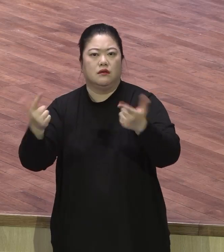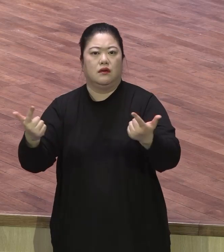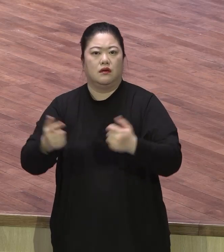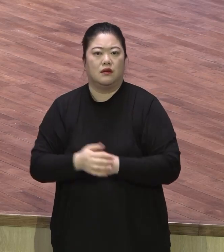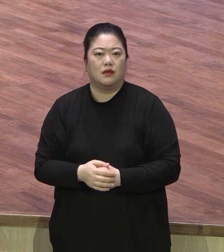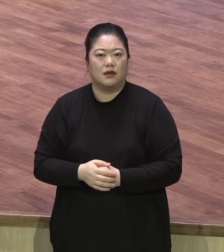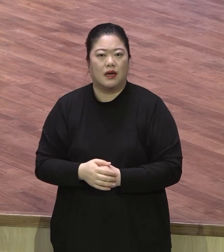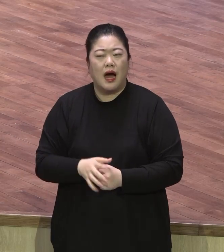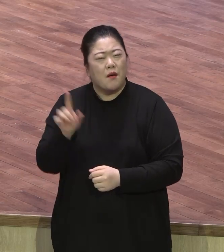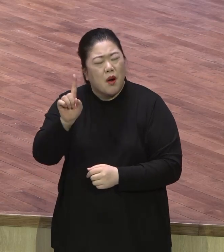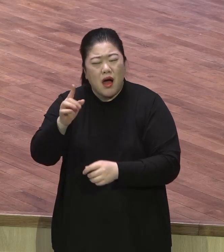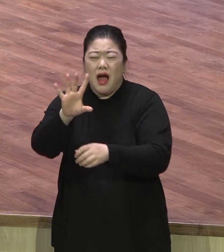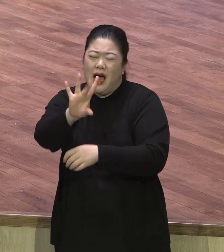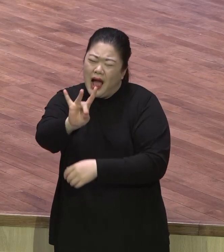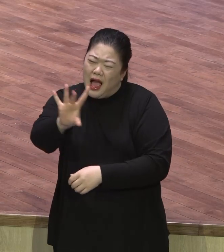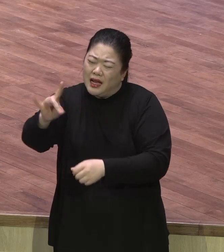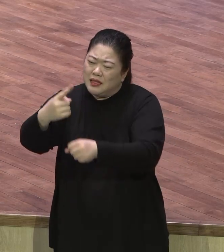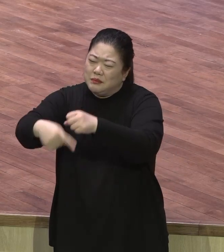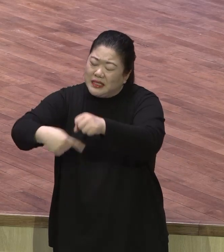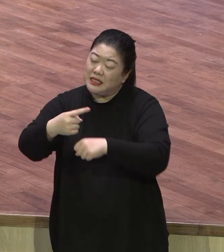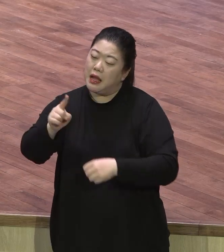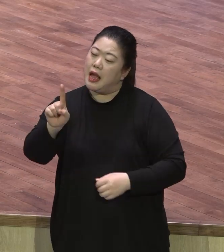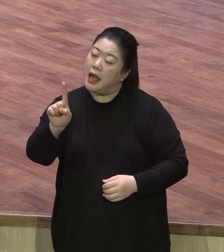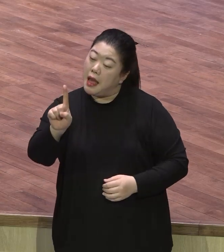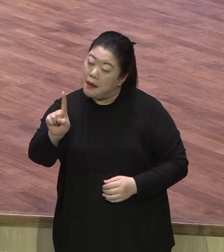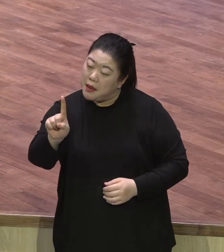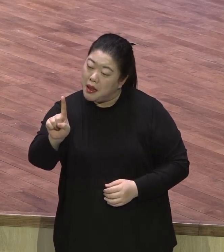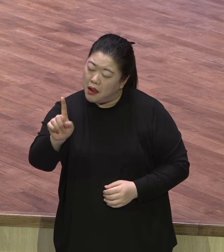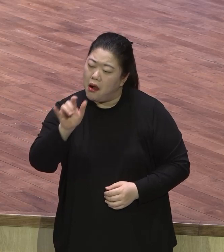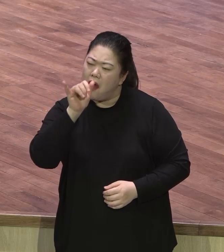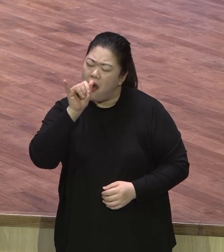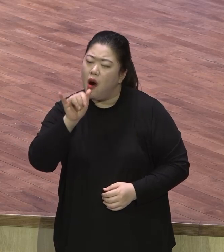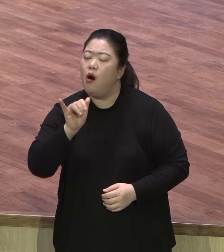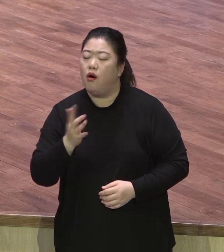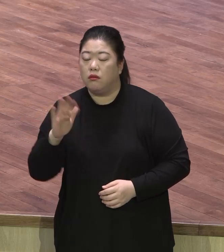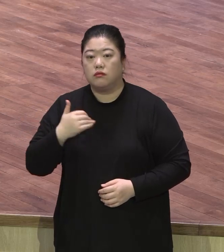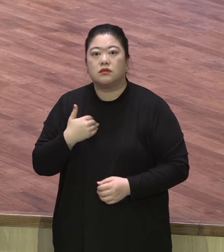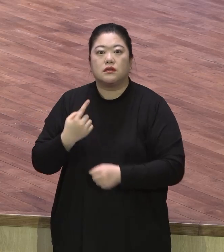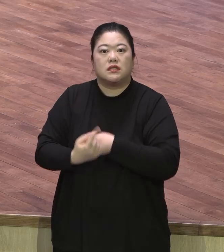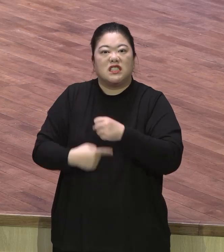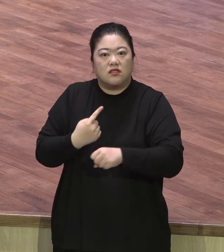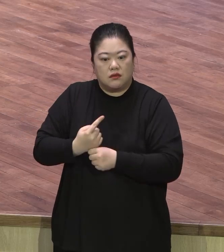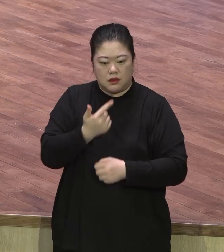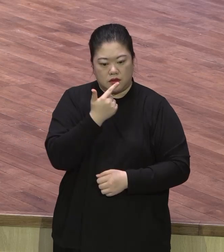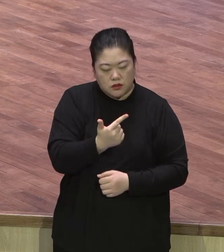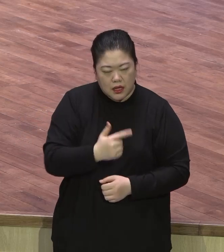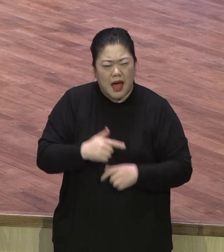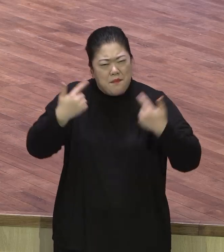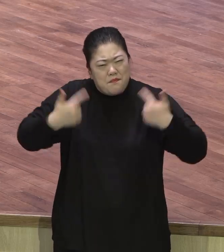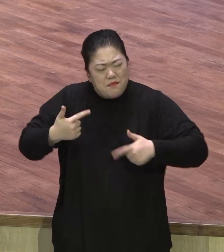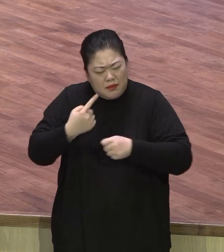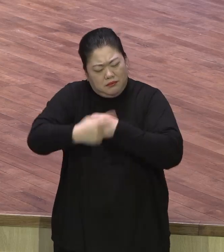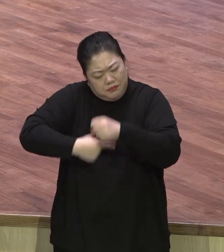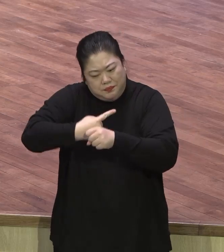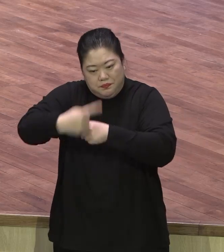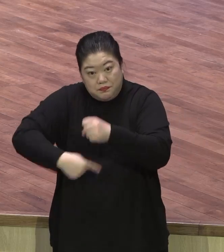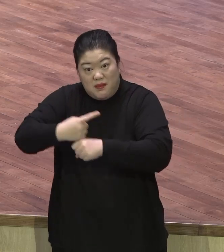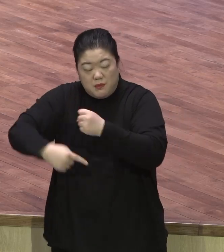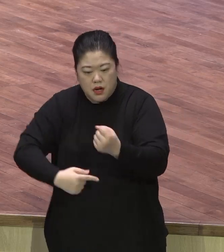정도 그렇게 할지 몰라도 우리가 저렇게 1년에 6, 7번씩 그렇게 파송해 놓고 선교사에 가서